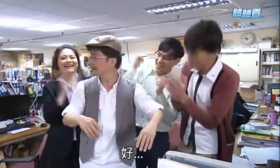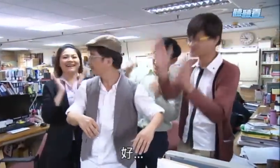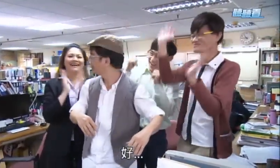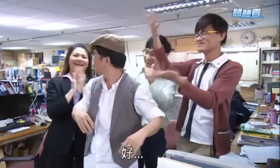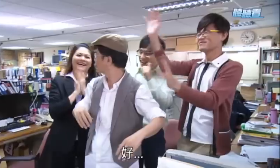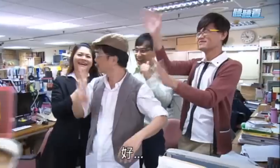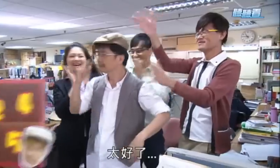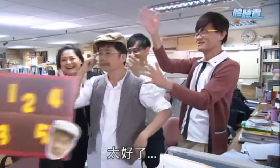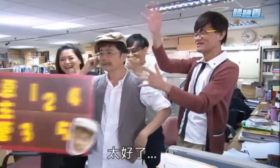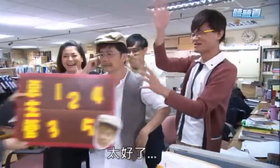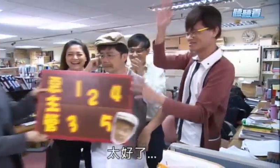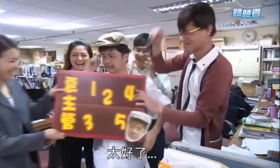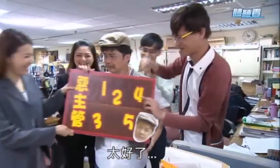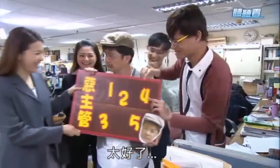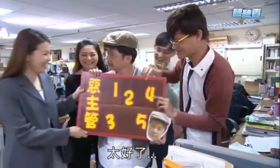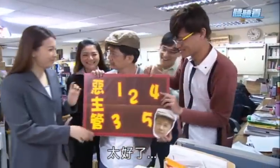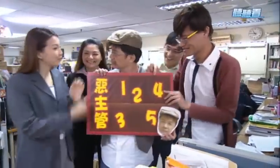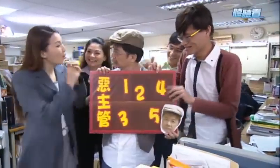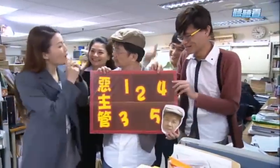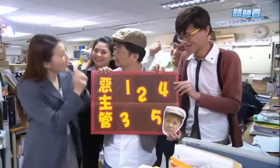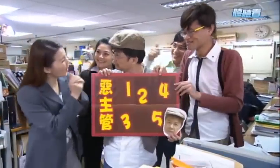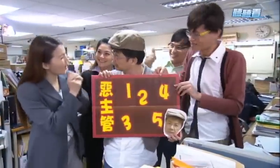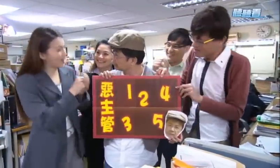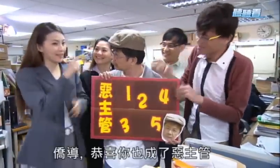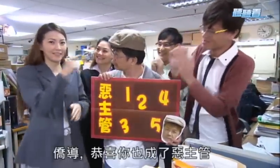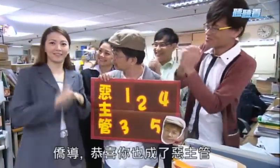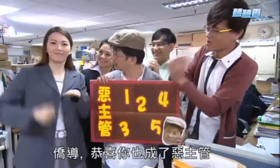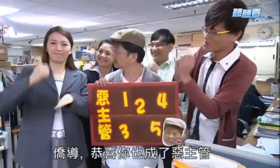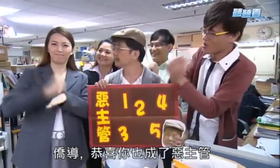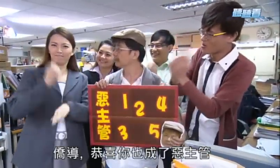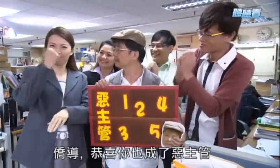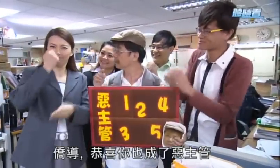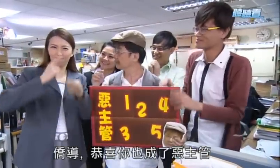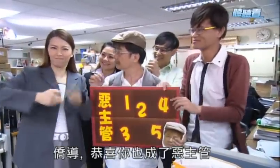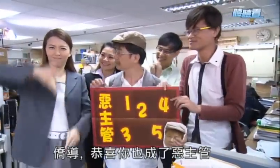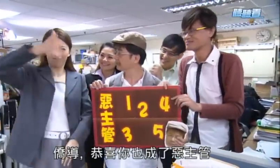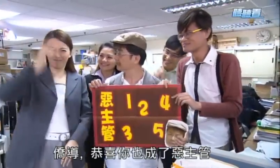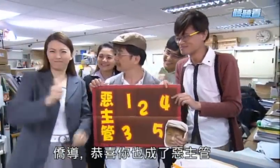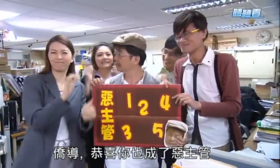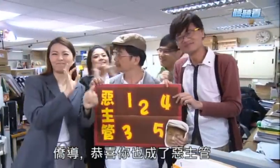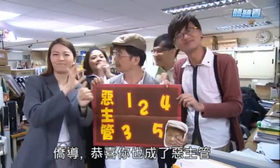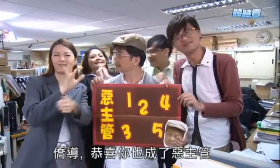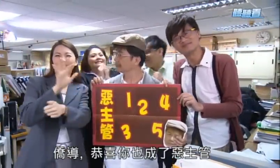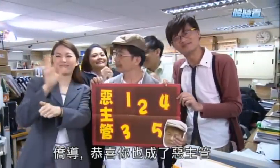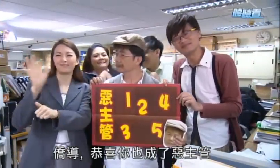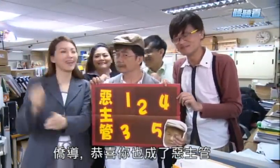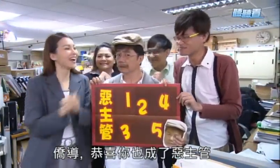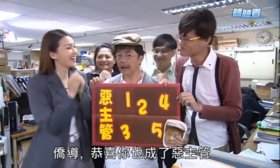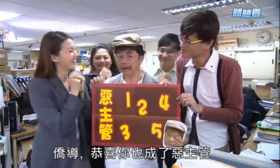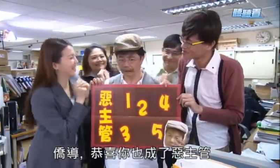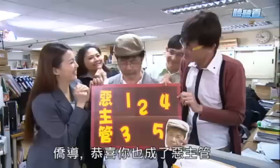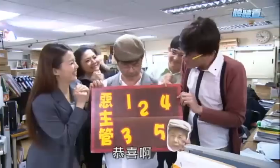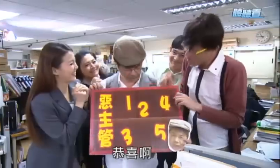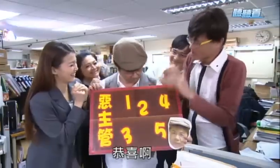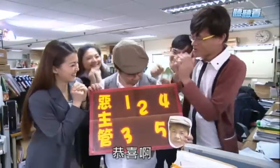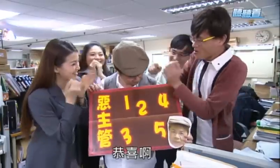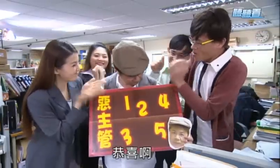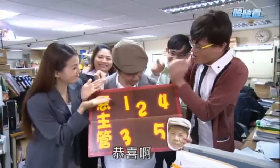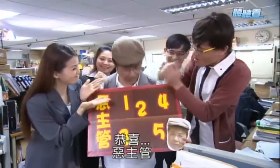啊！ 耶耶耶耶耶 耶！乔导，恭喜你也成了恶主管， 恭喜 啊！